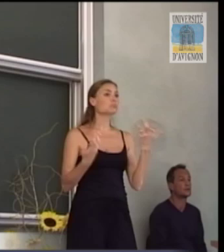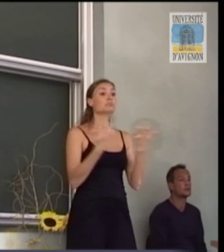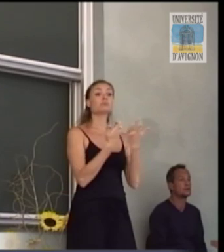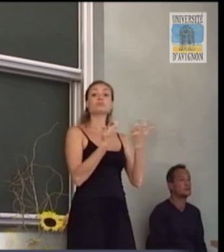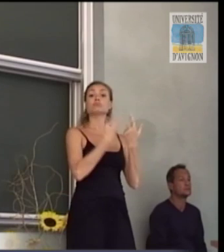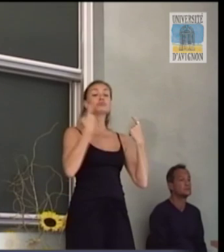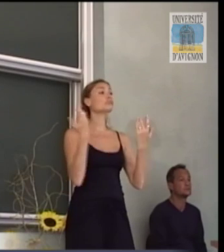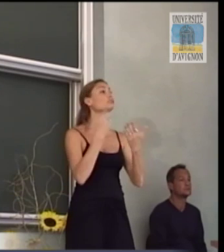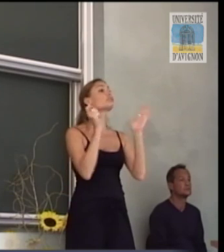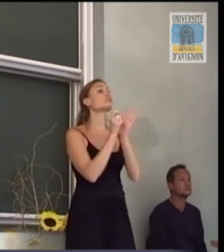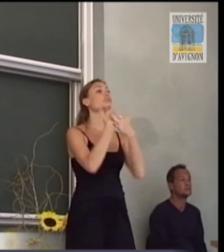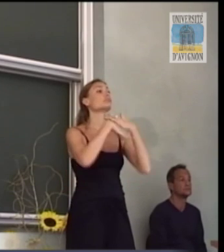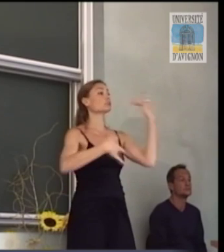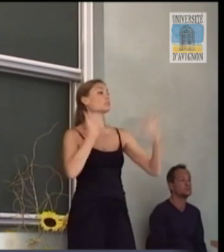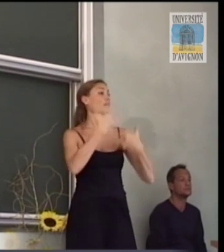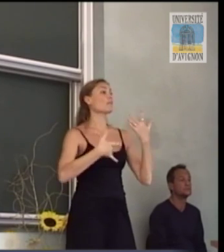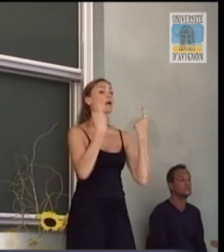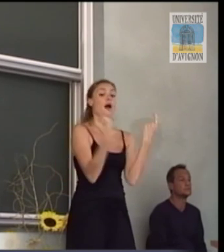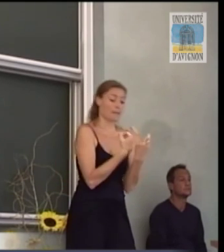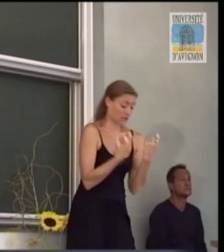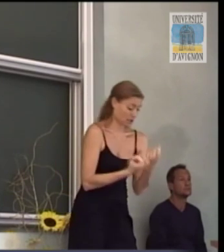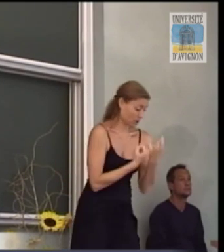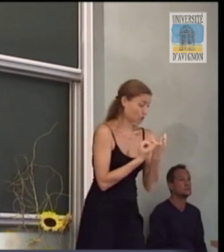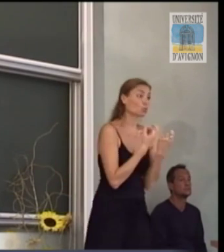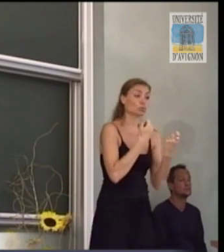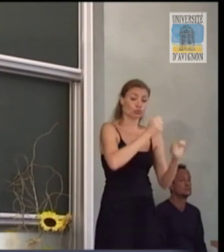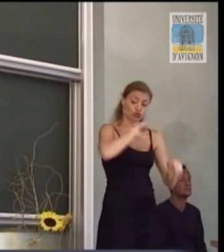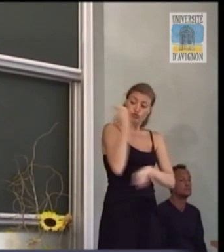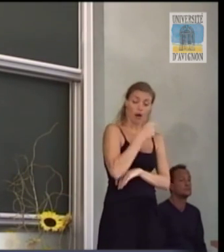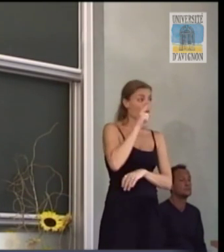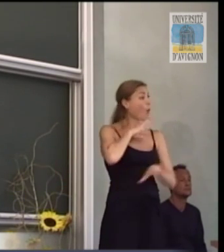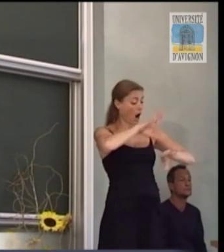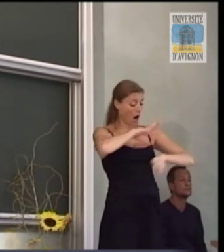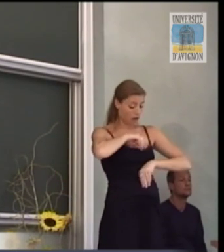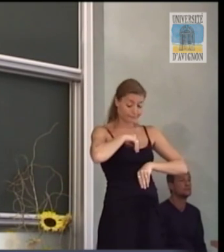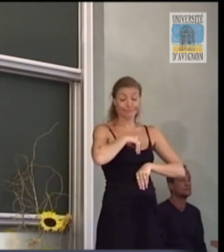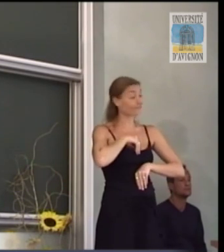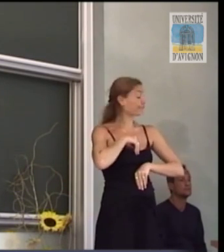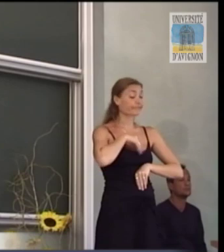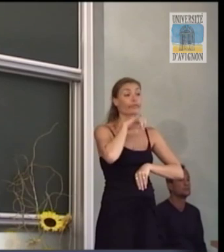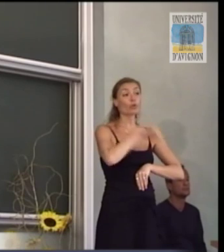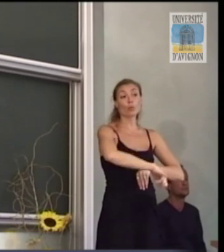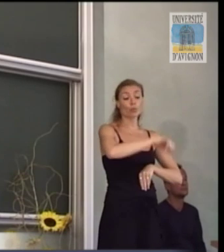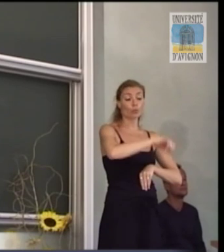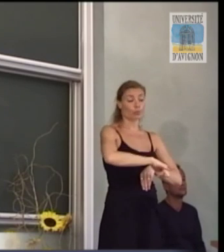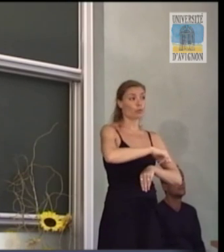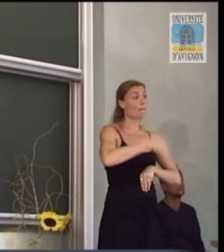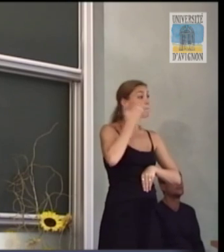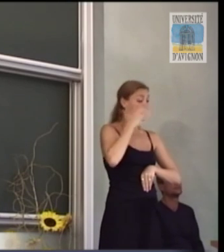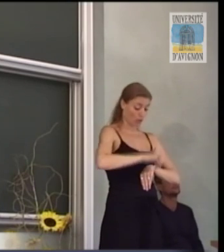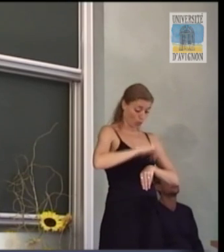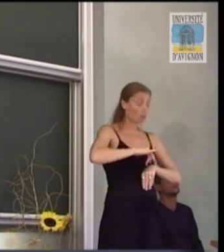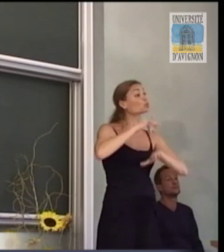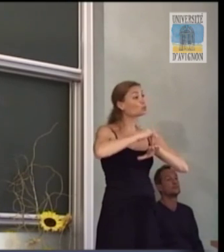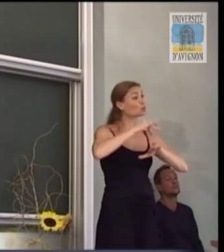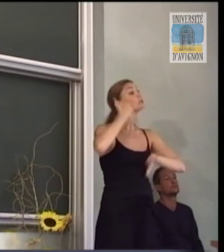faut accepter, en grande humilité, d'être vraiment mauvais, pour savoir qu'est-ce que ça veut dire être bon. Sinon, le